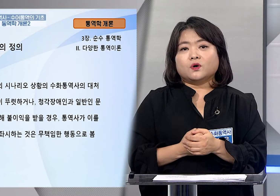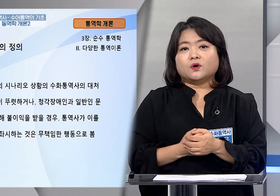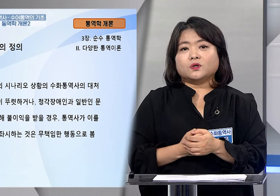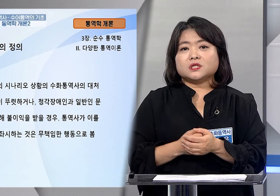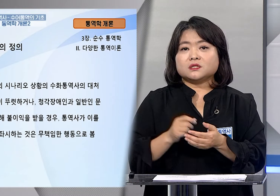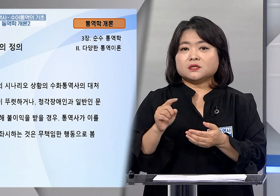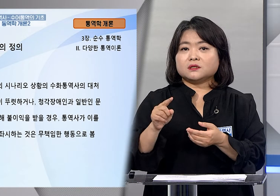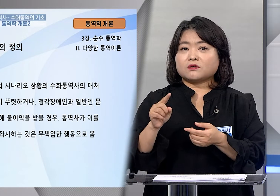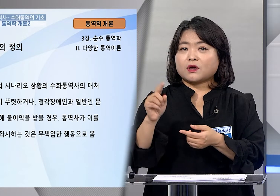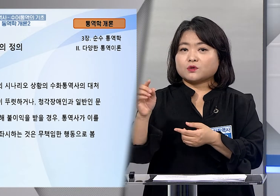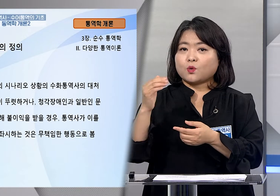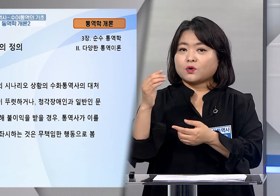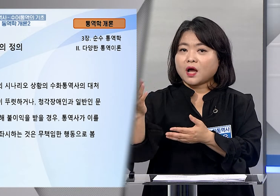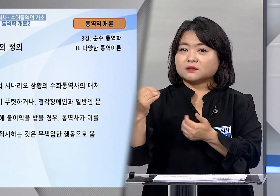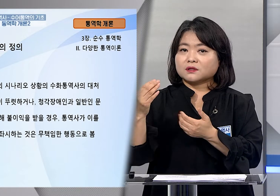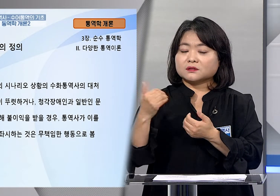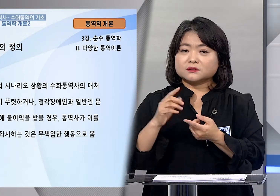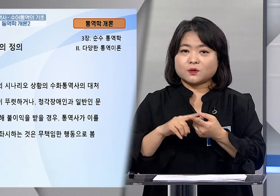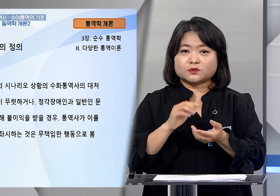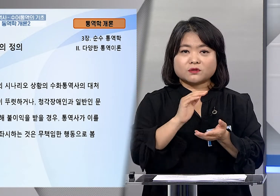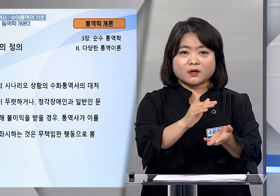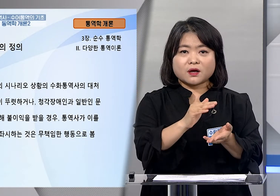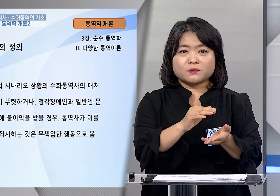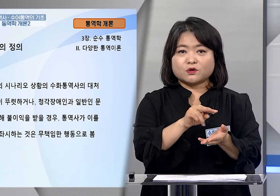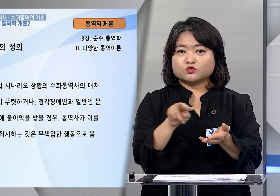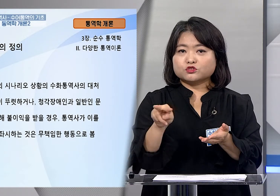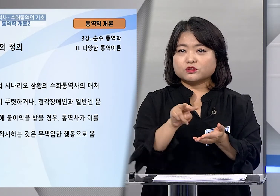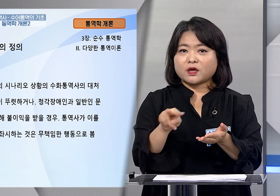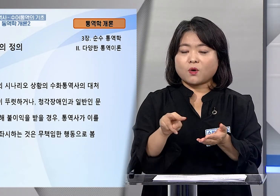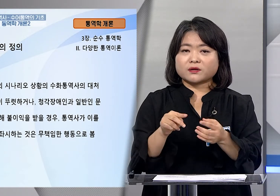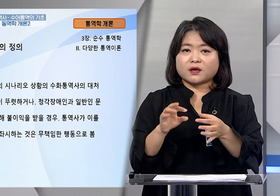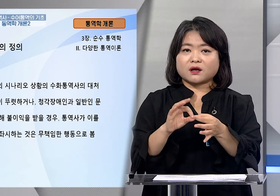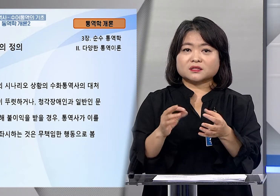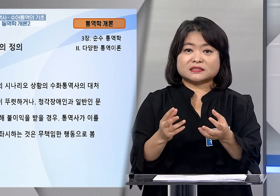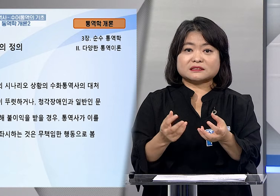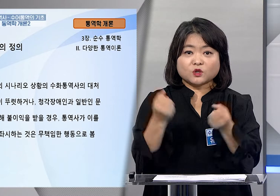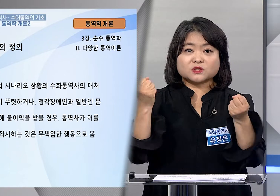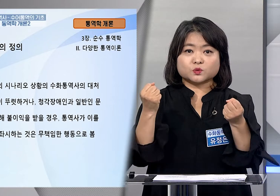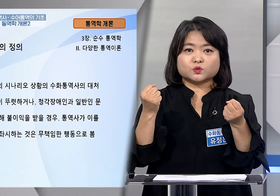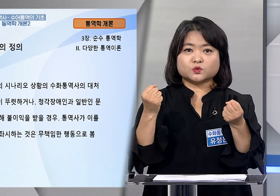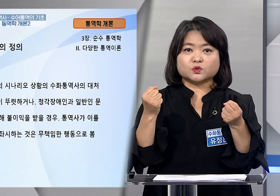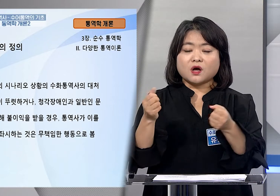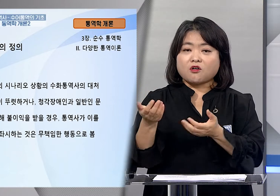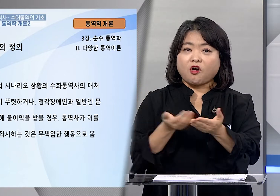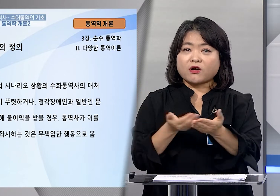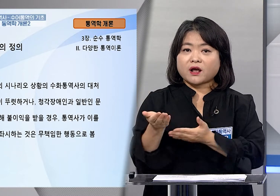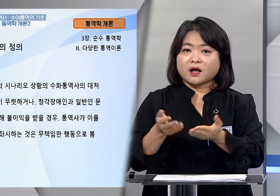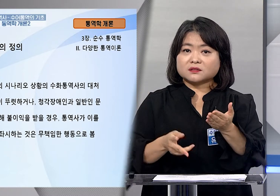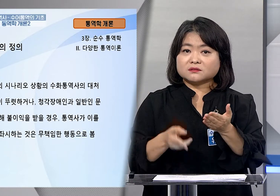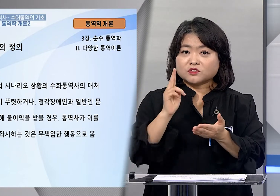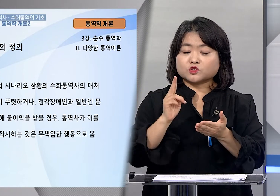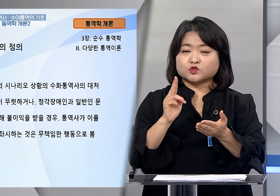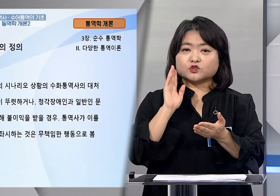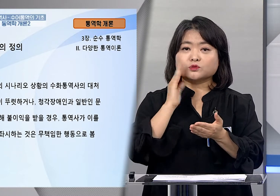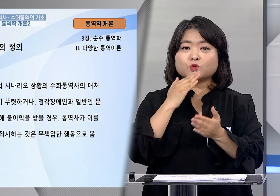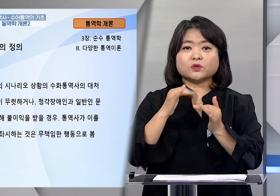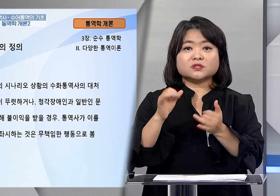이렇게 욕하는 걸 그대로 전달하면 둘의 관계가 끊어지고 거래가 끊어지고 그럼 농인은